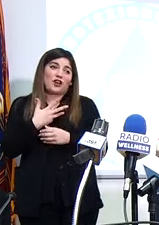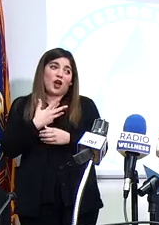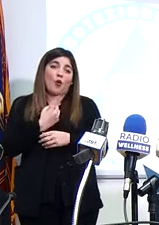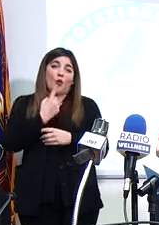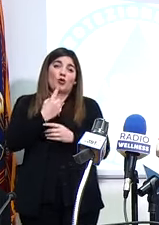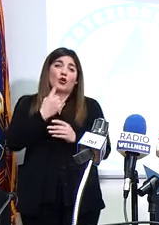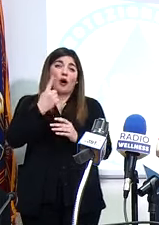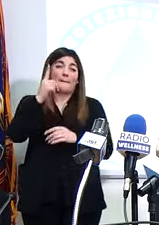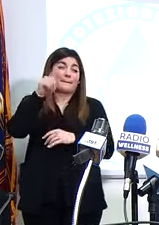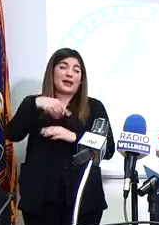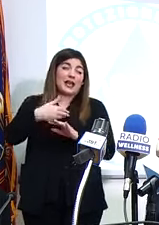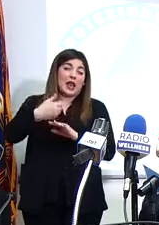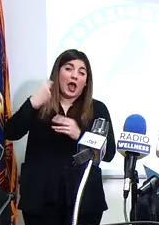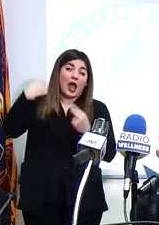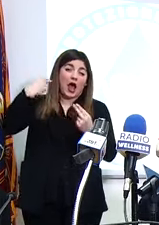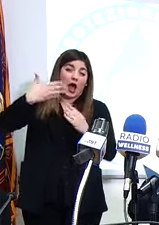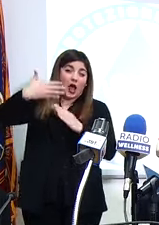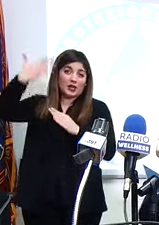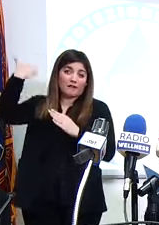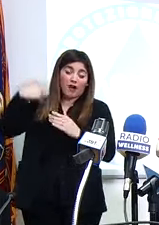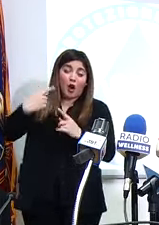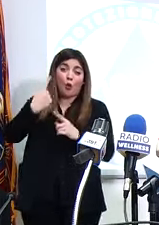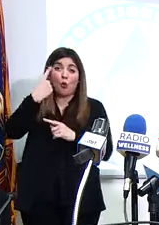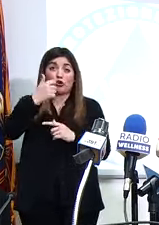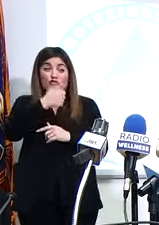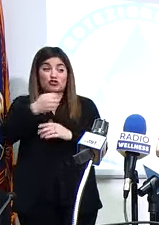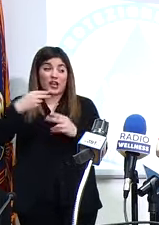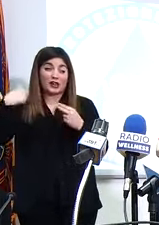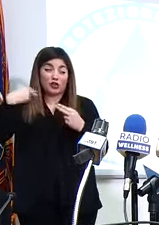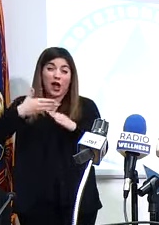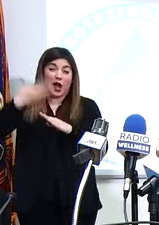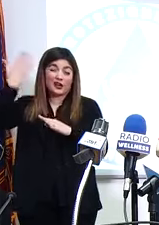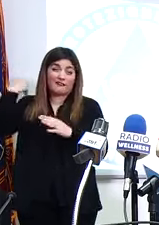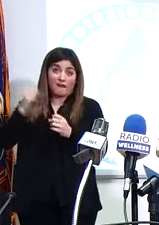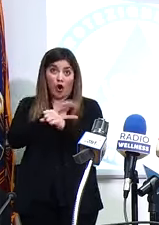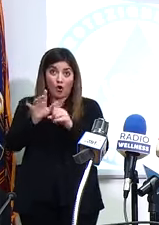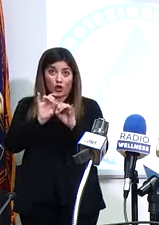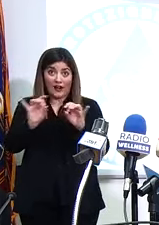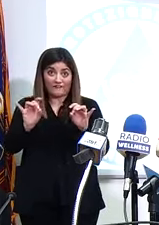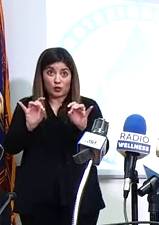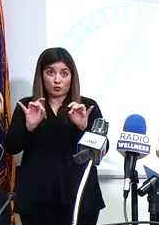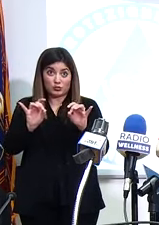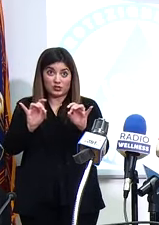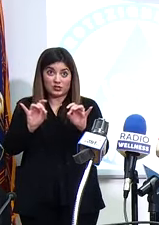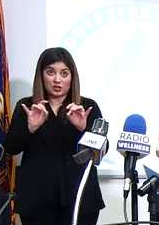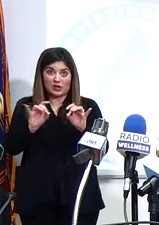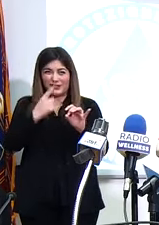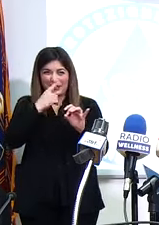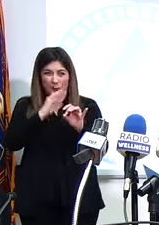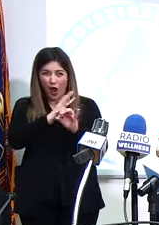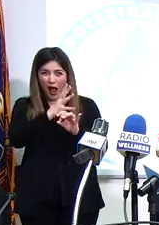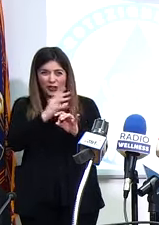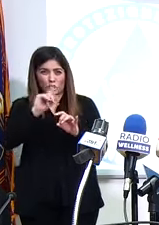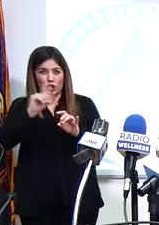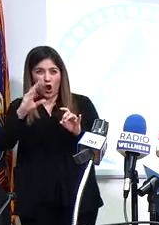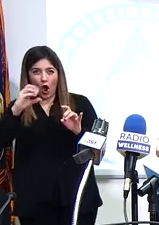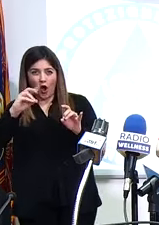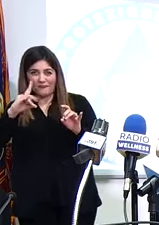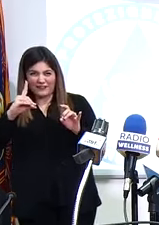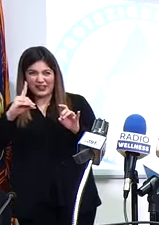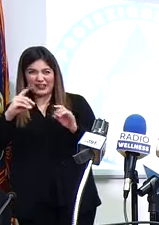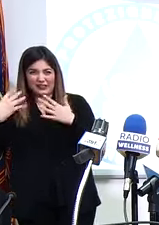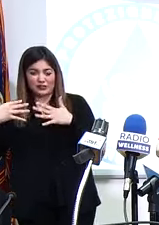altri 10 anni fa. E circolano tra di noi, continuano a circolare. Io credo che questo dovrebbe essere il destino di un virus